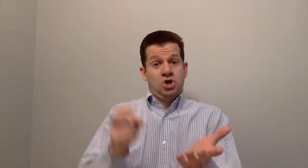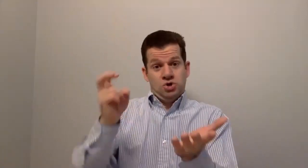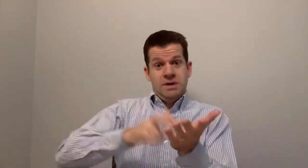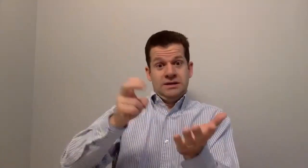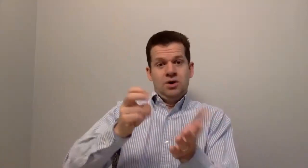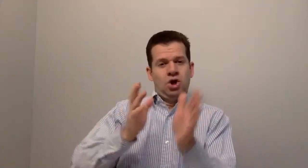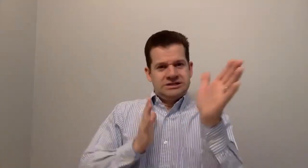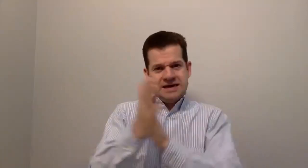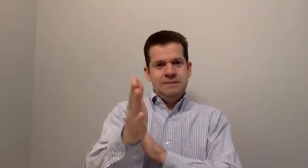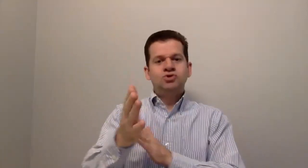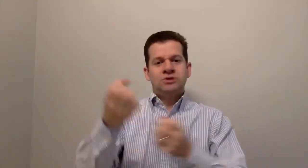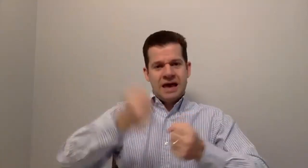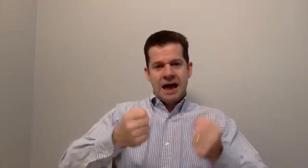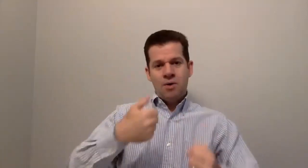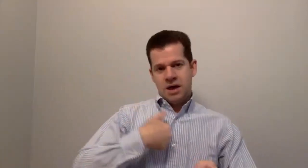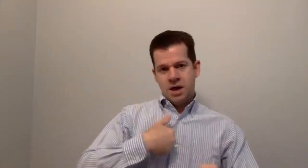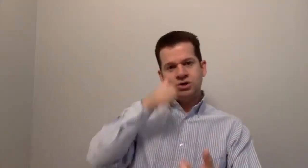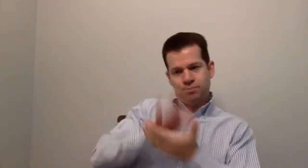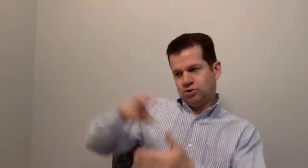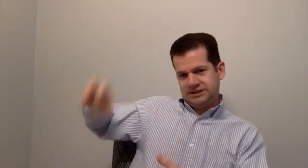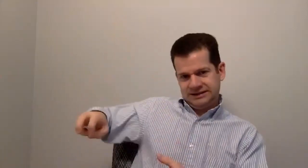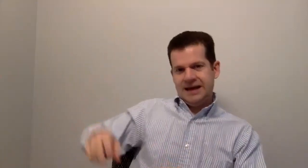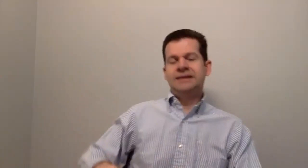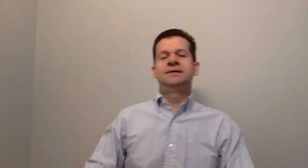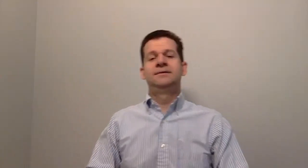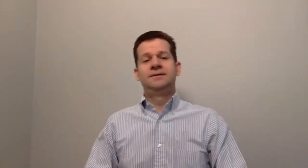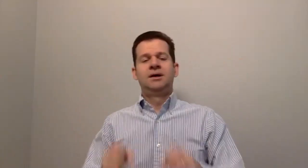De manhã, então, nós saímos, carro, eu, esposa sentada.